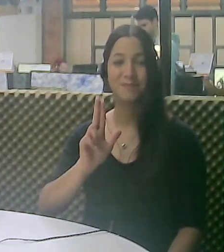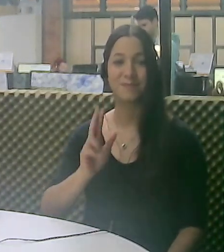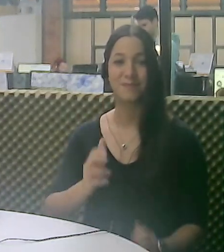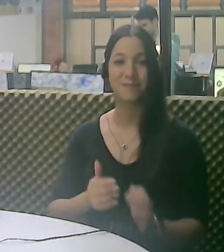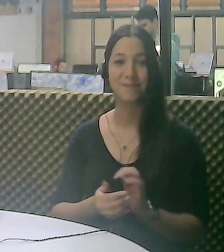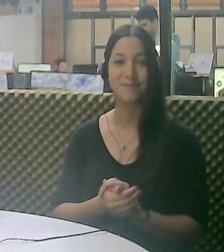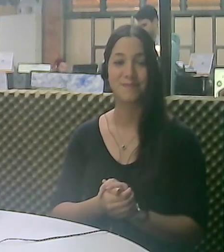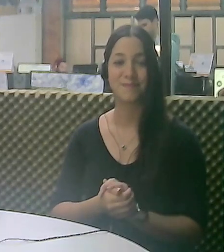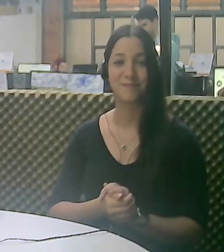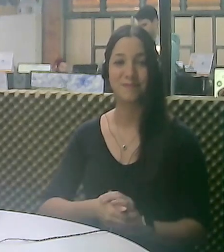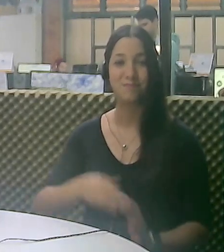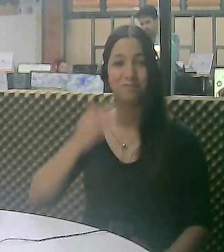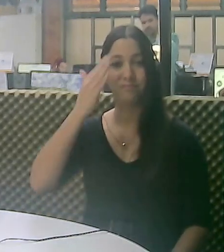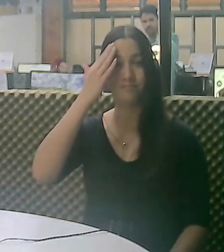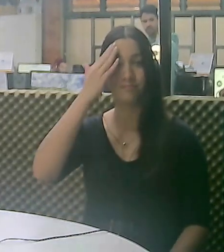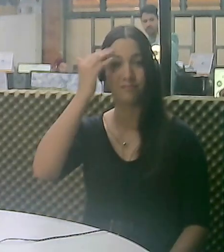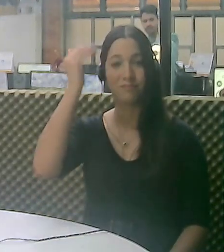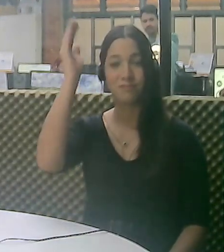Uberlândia,